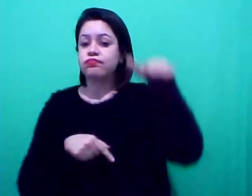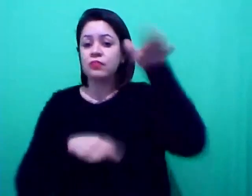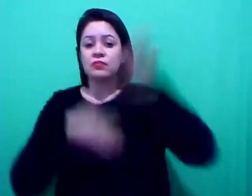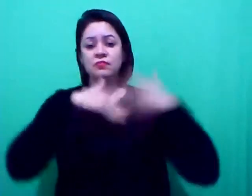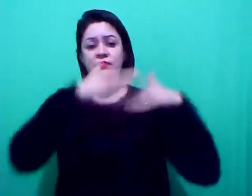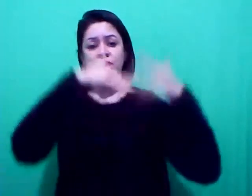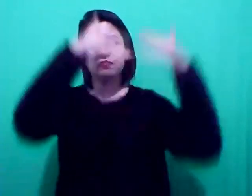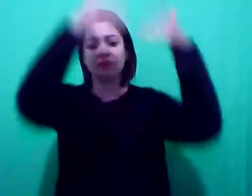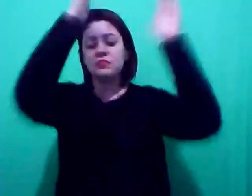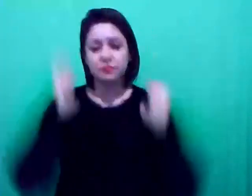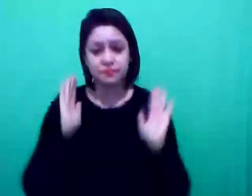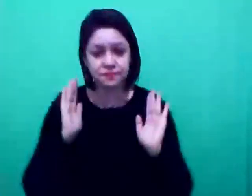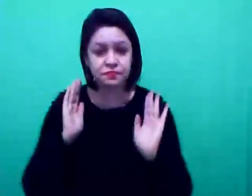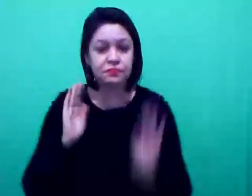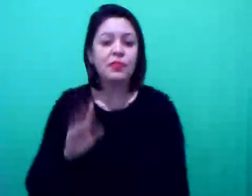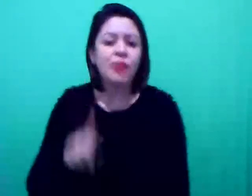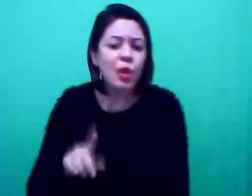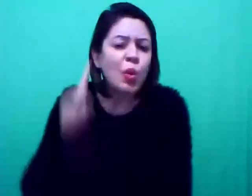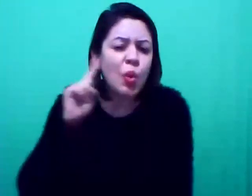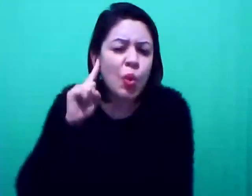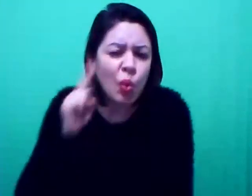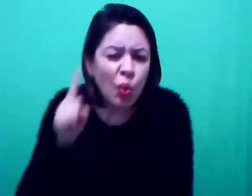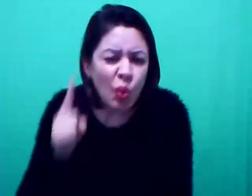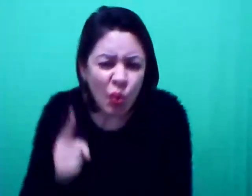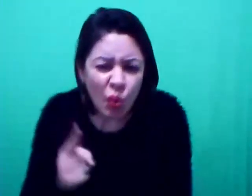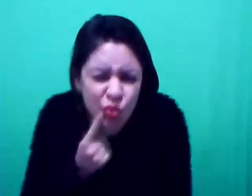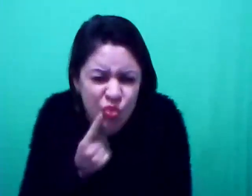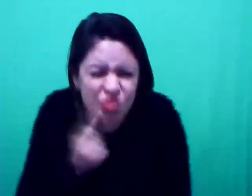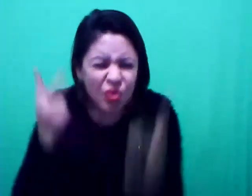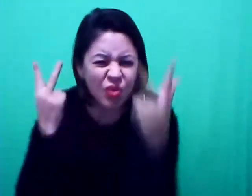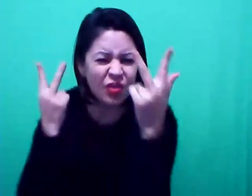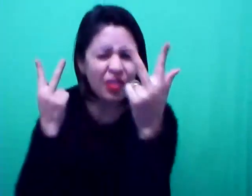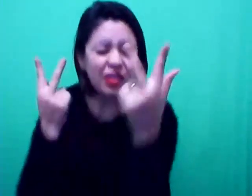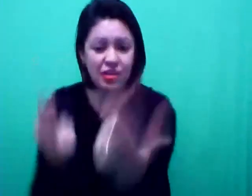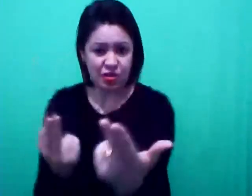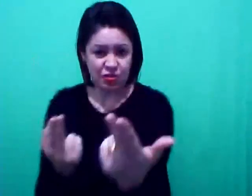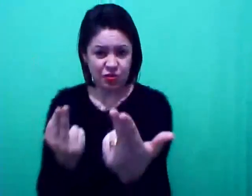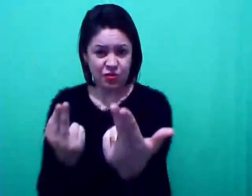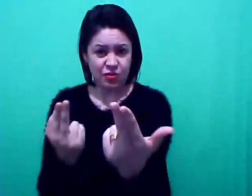ele vai aprendendo, copiando, e dessa forma ele vai aprendendo a língua. E o surdo, ele é igual?